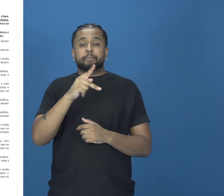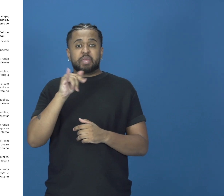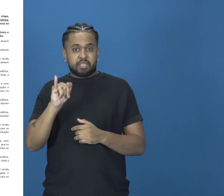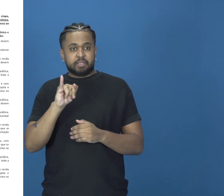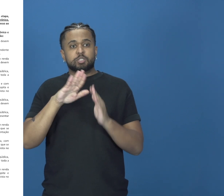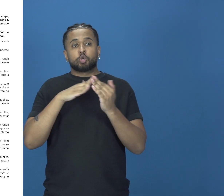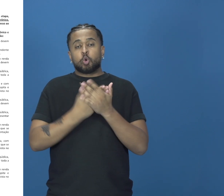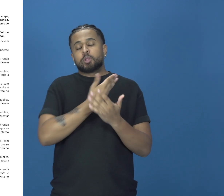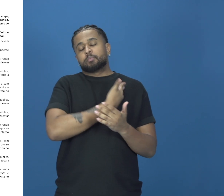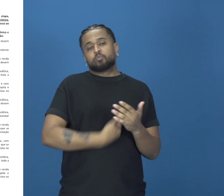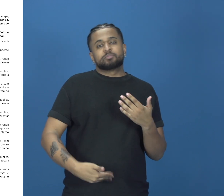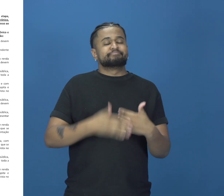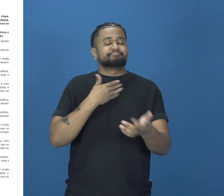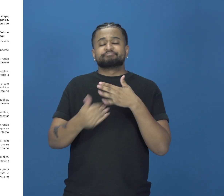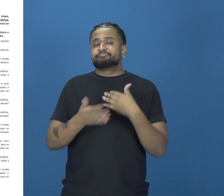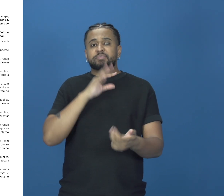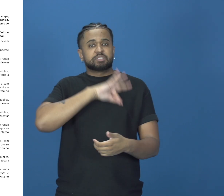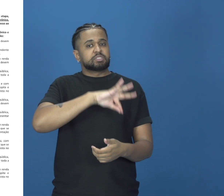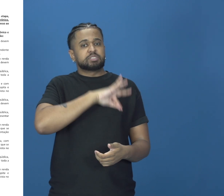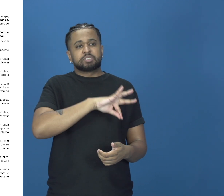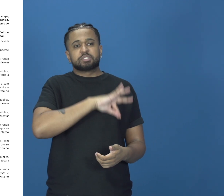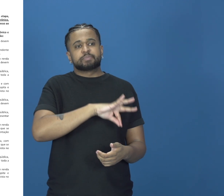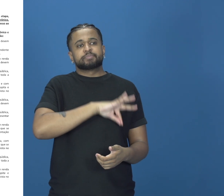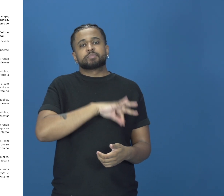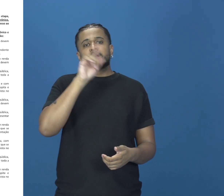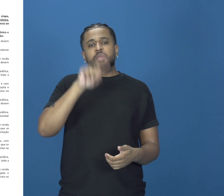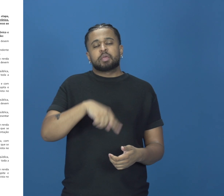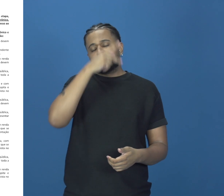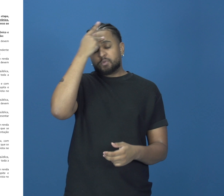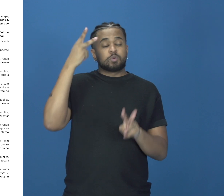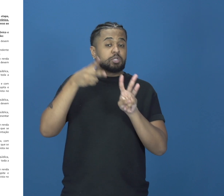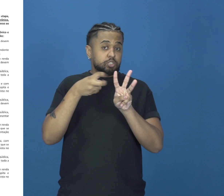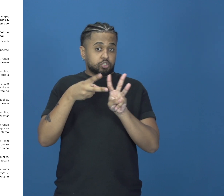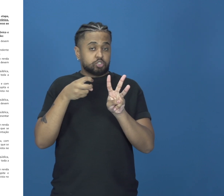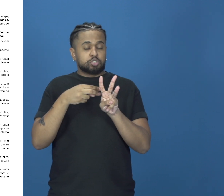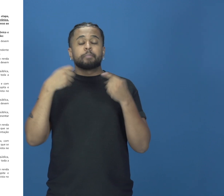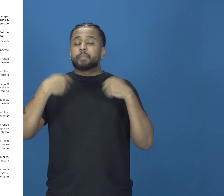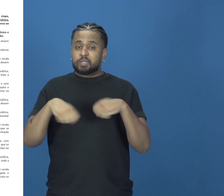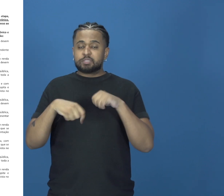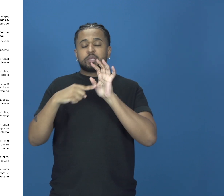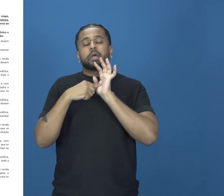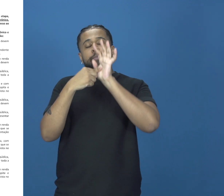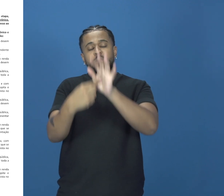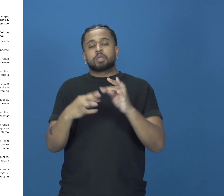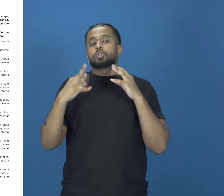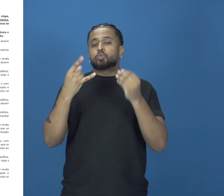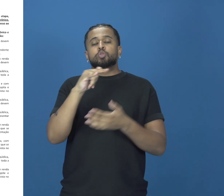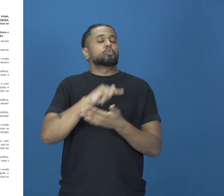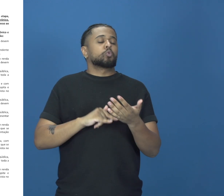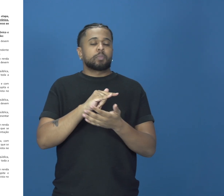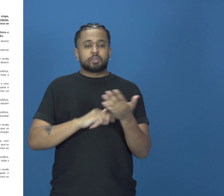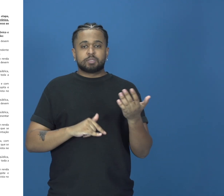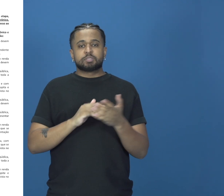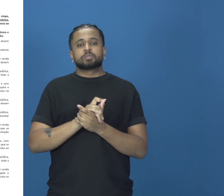LI_PPI Escola Pública Independente de Renda, que se autodeclararam indígenas, devem apresentar toda a